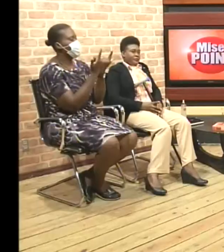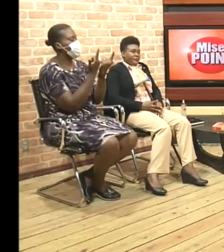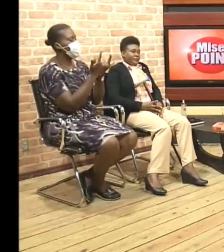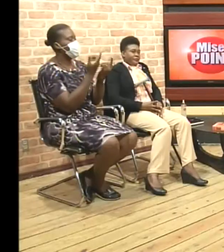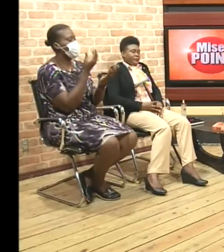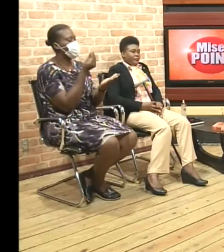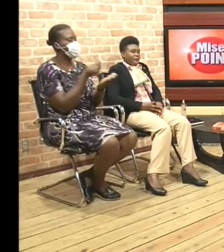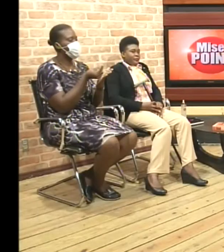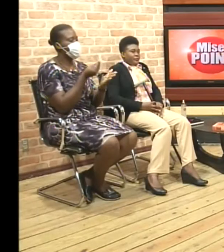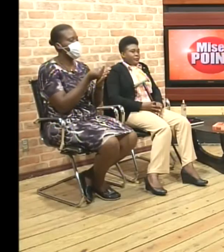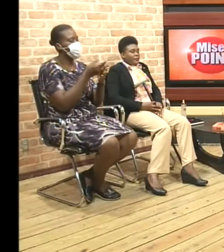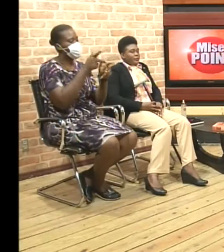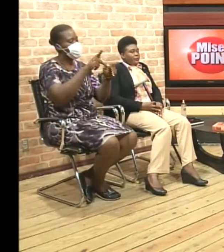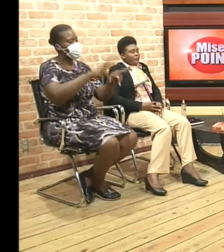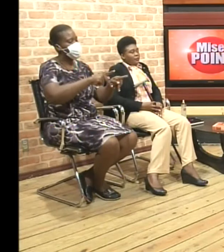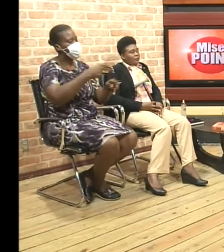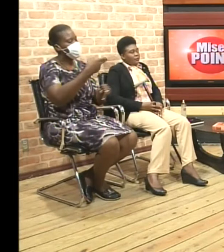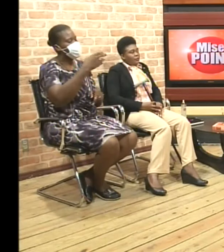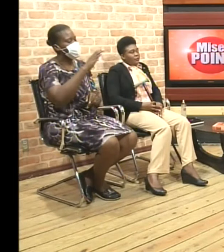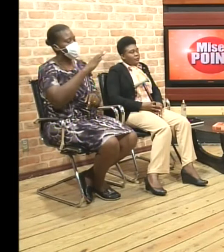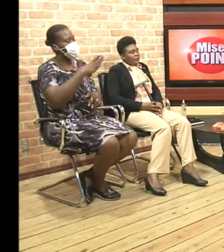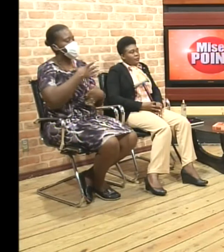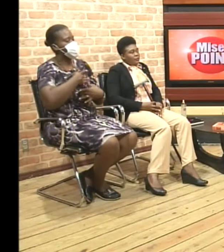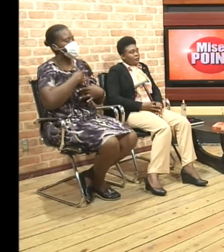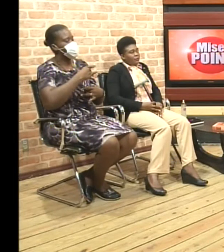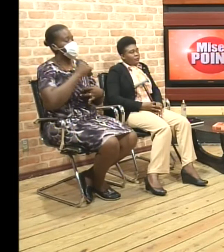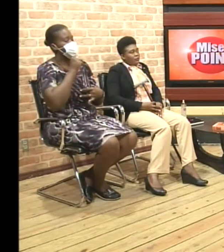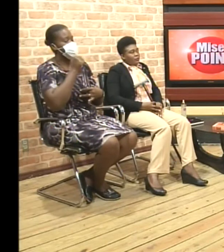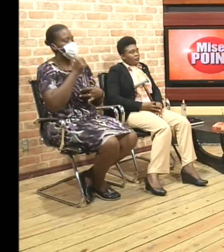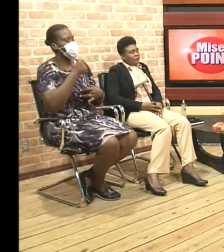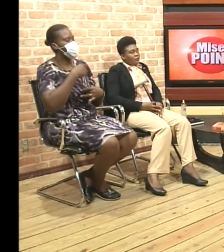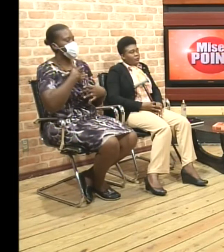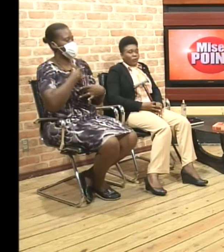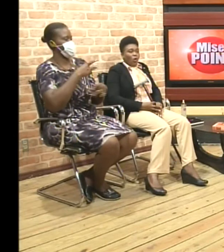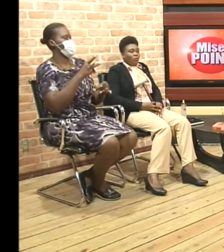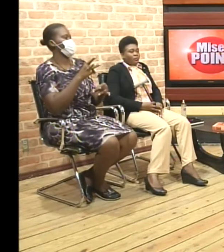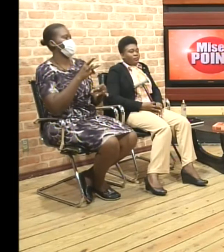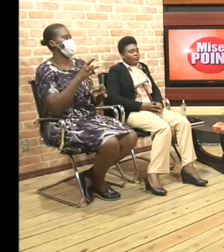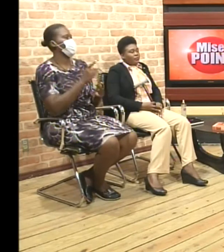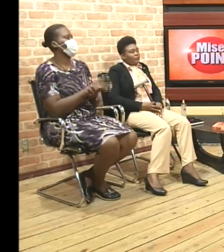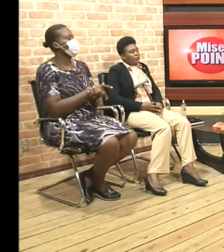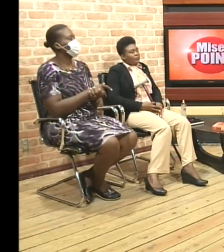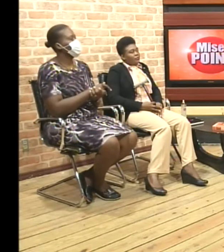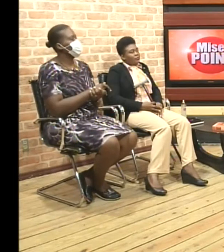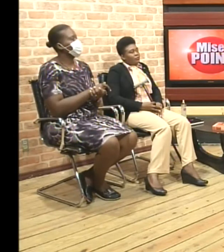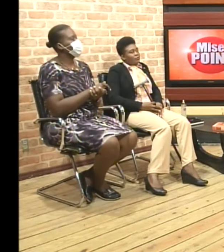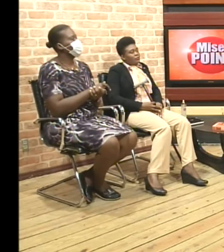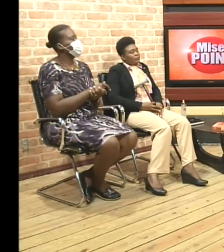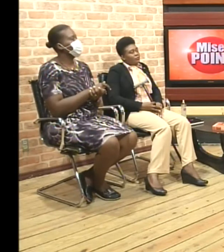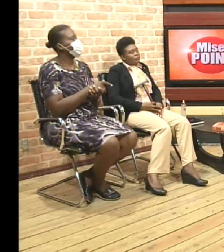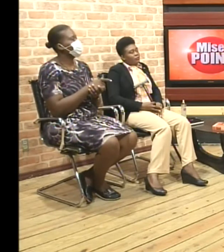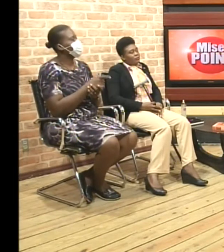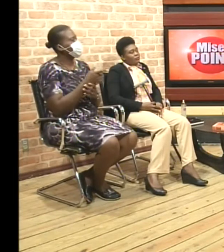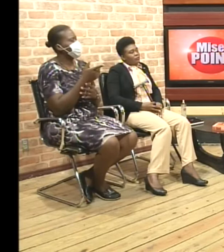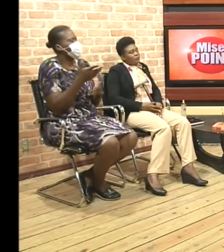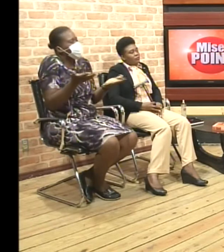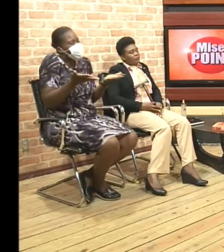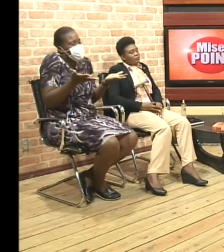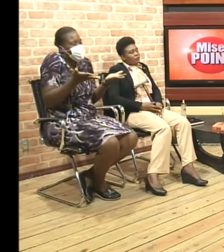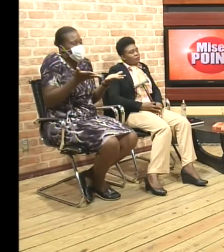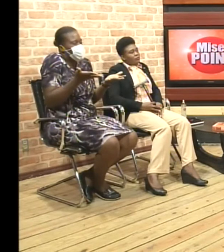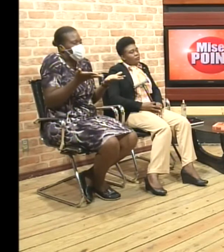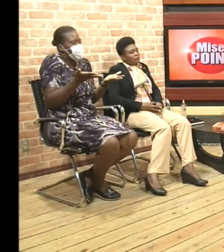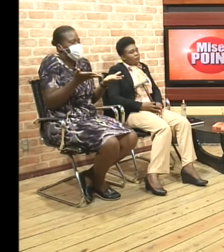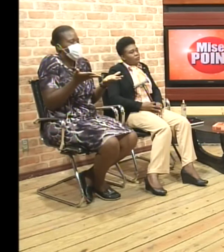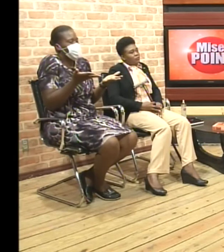yo c'est pour moi qui trop intéressant et madame Soin deuxième pas prendre moyen au fait même dit ça et pas connait qui ça qui sont gagner en